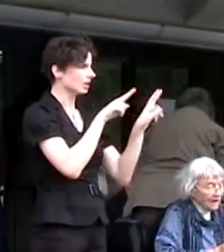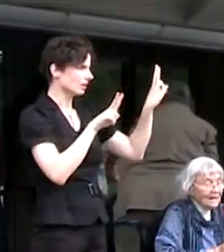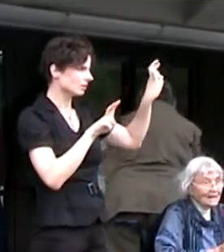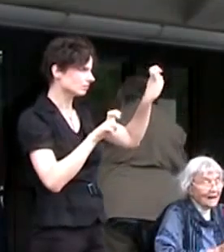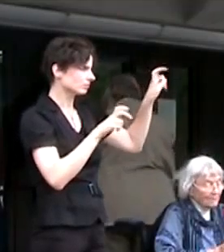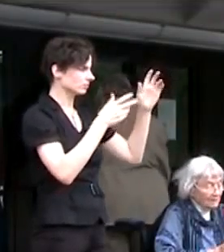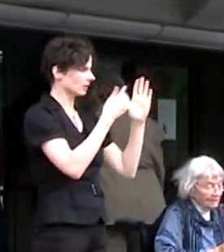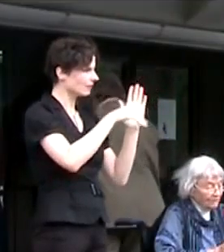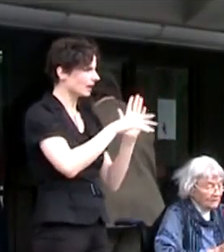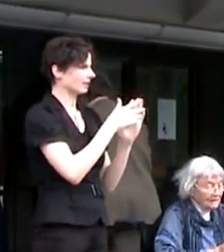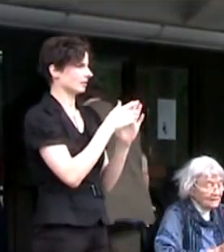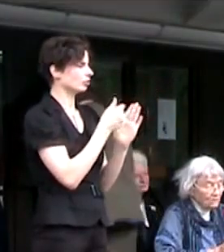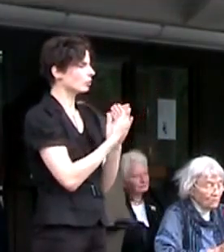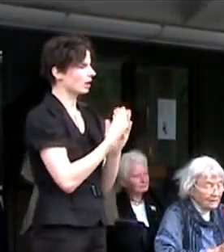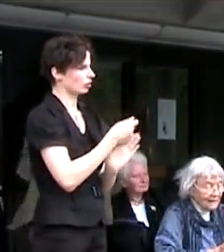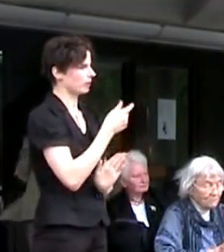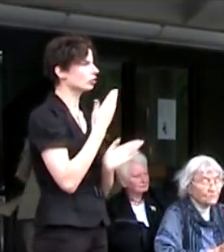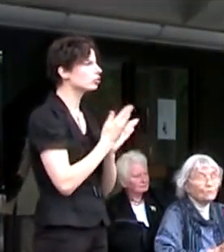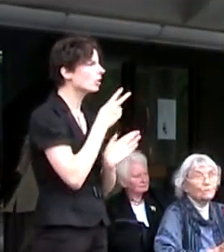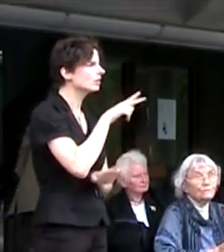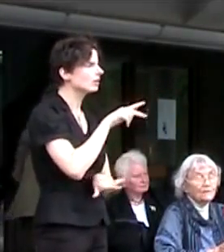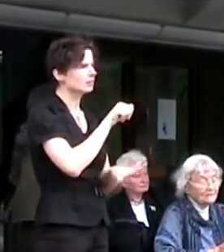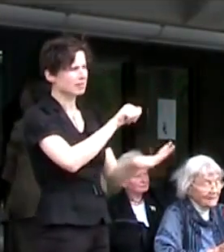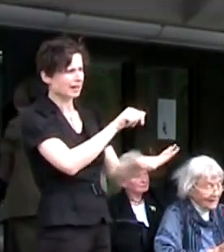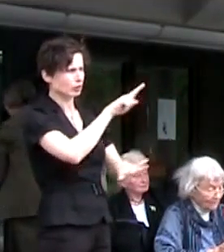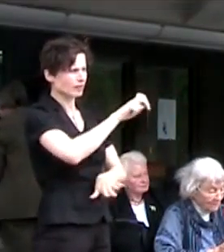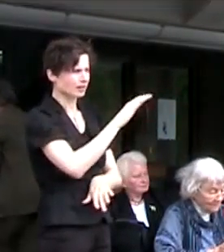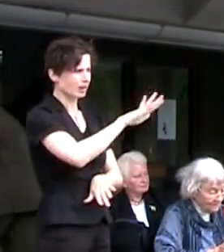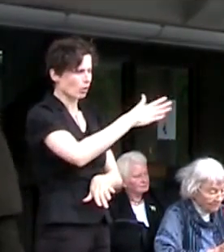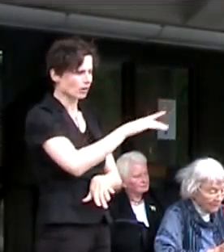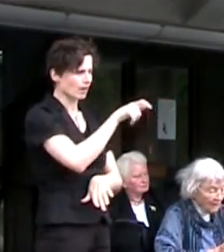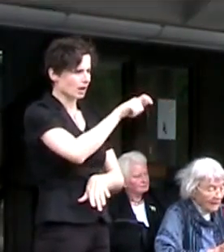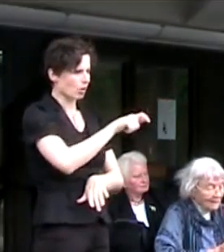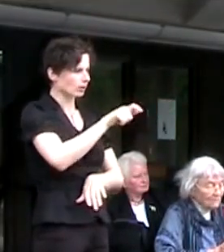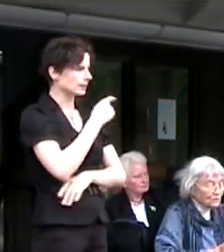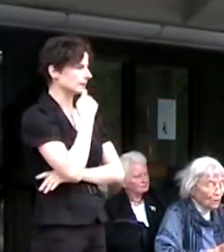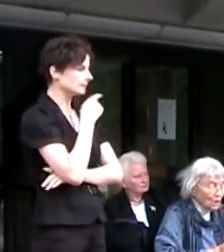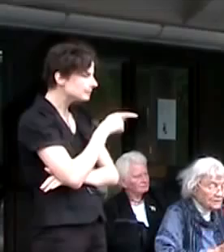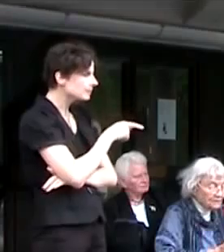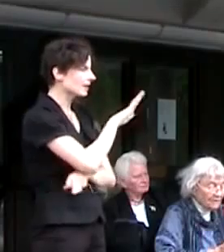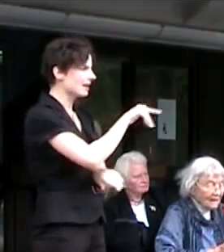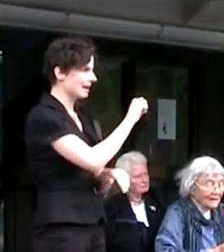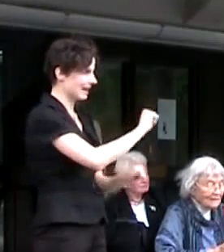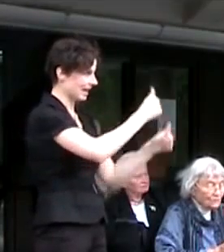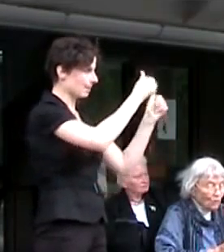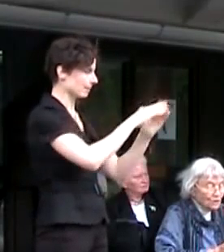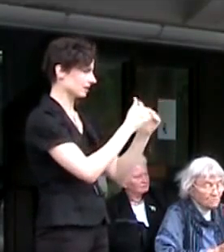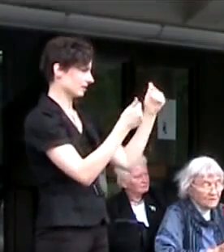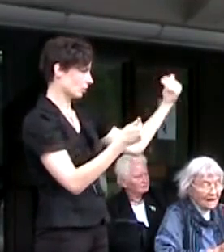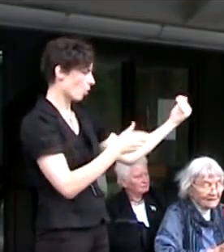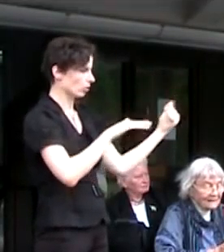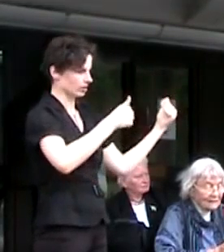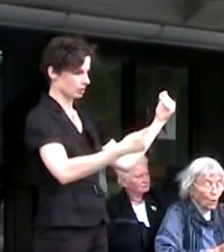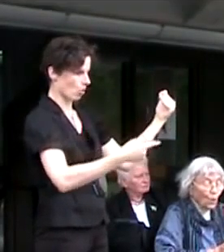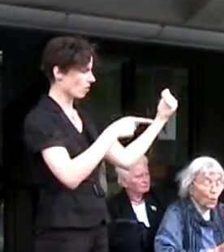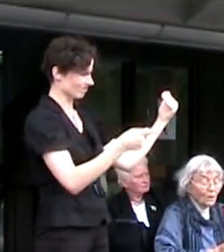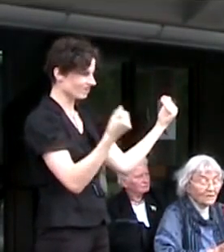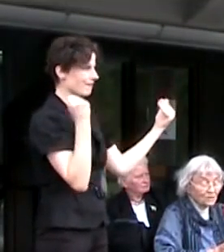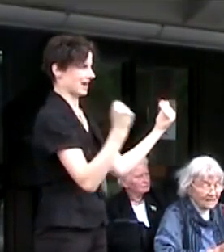Die Freigabe der Vernichtung lebensunwerten Lebens. Der bis heute in der deutschen